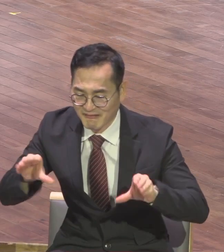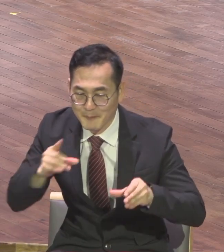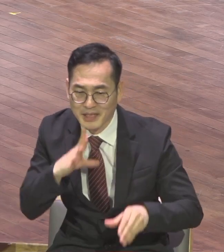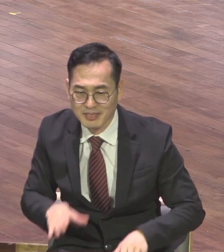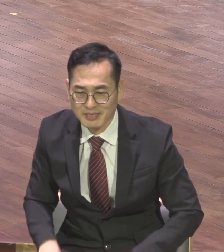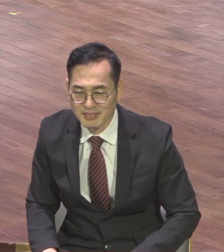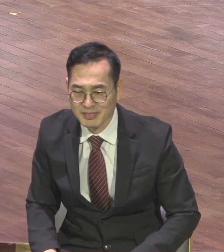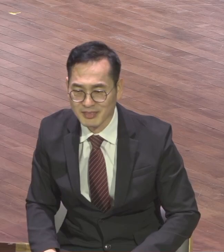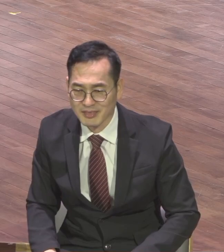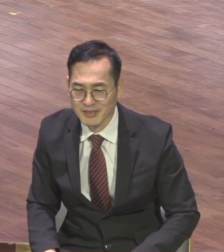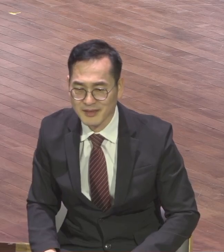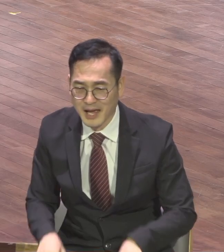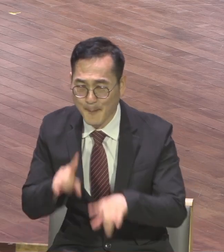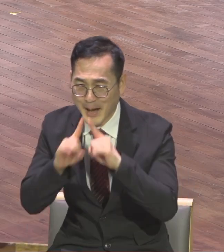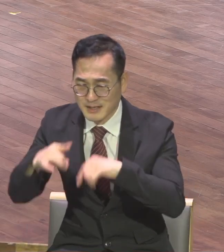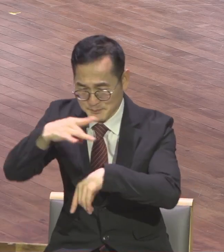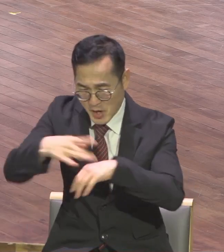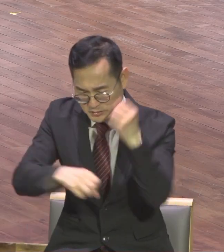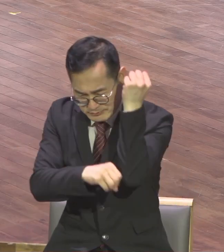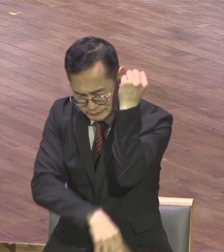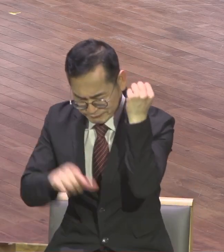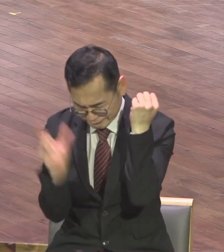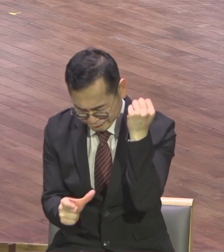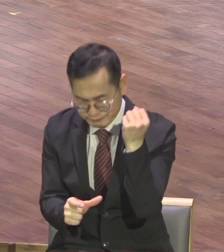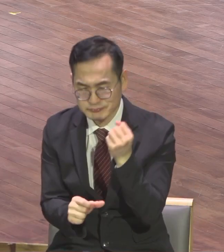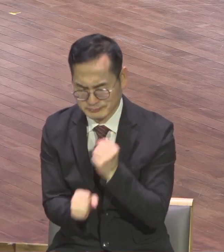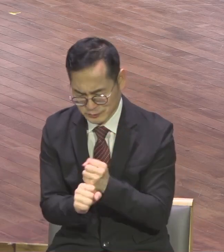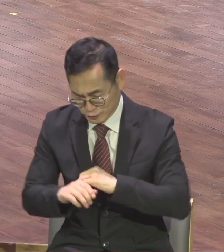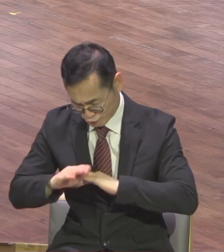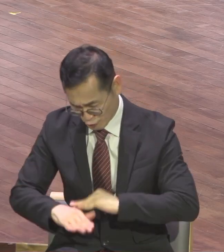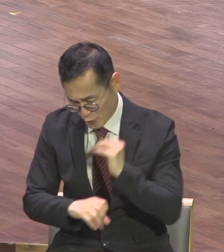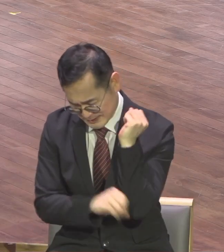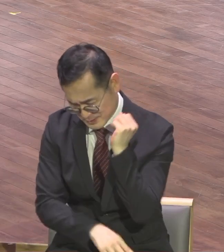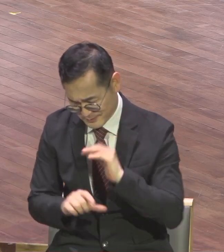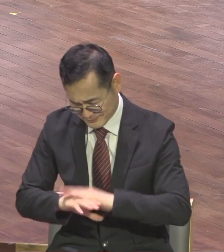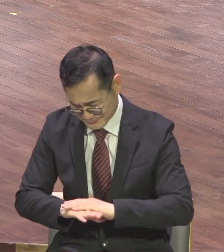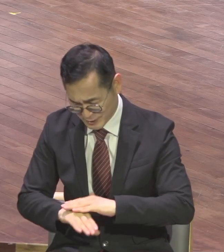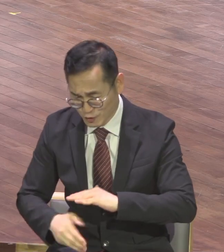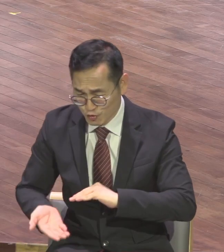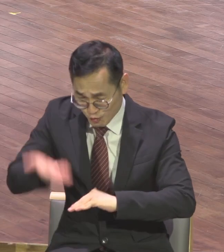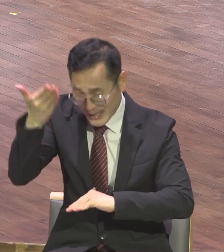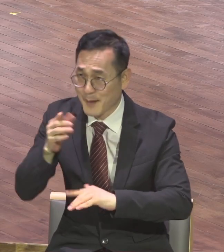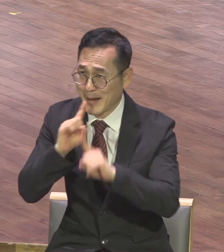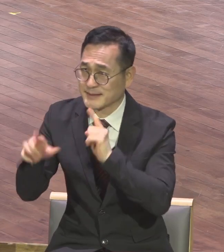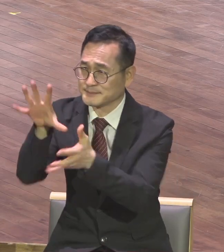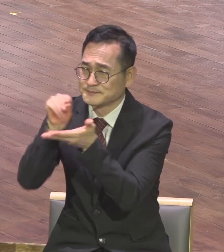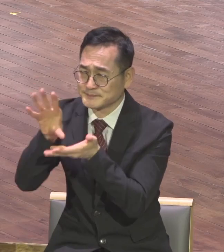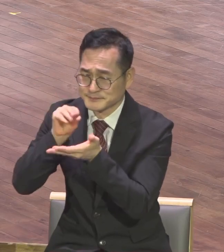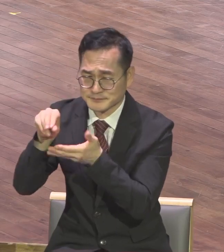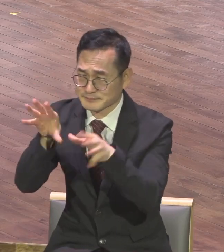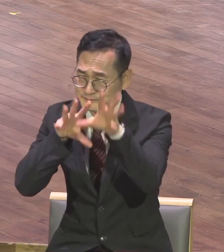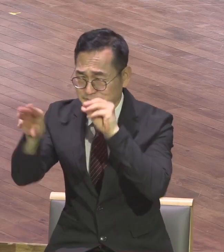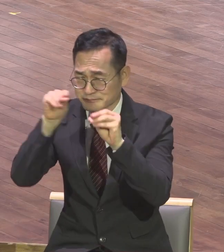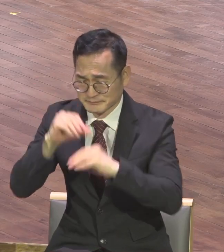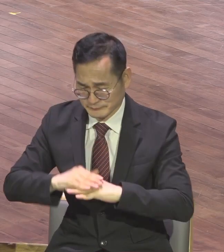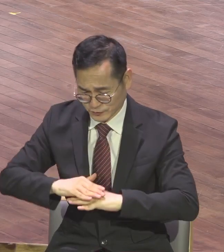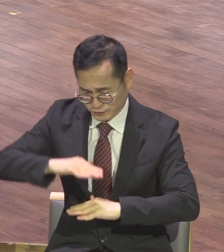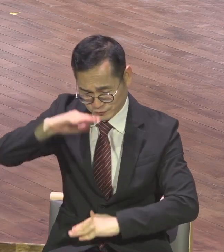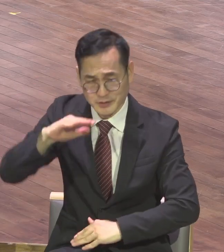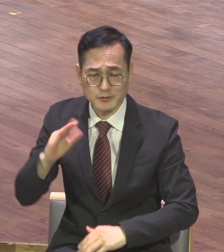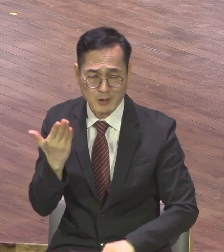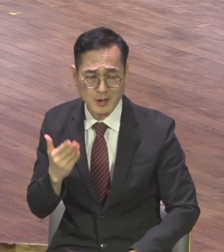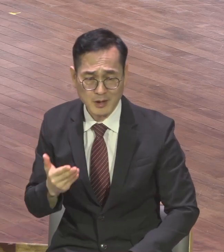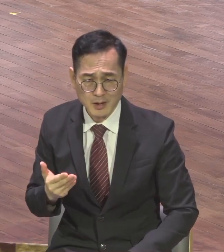말씀의 빼다가 없으면, 그 속에 말씀의 빼다가 없으면 어느 순간에 시험들을 봅니다.